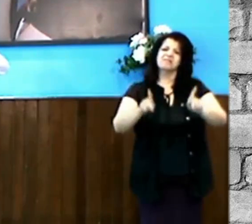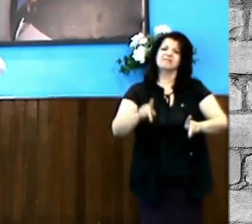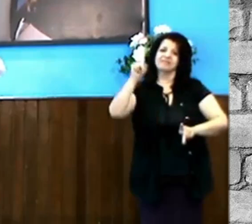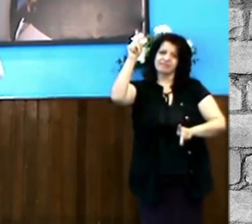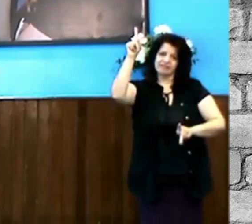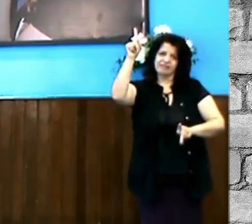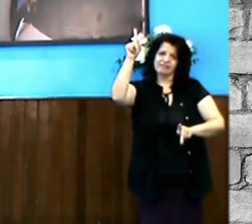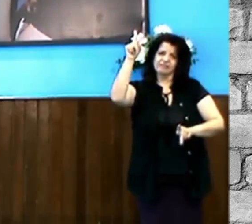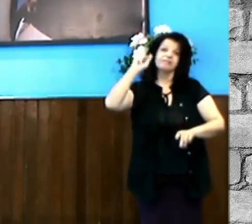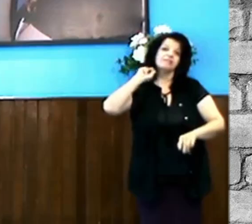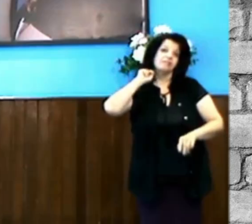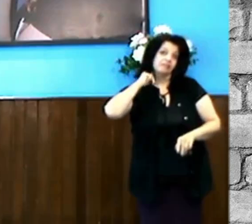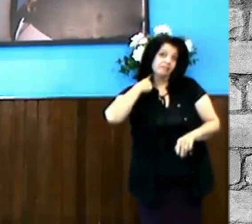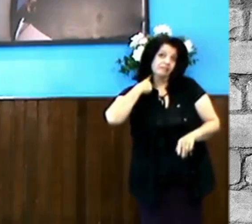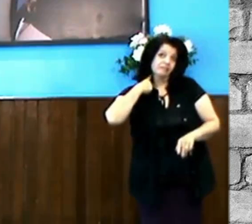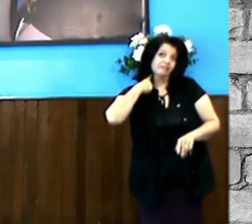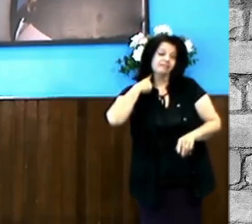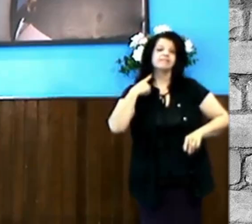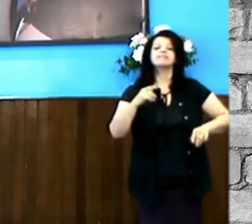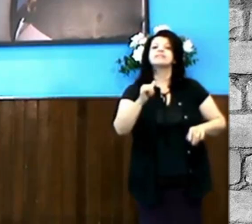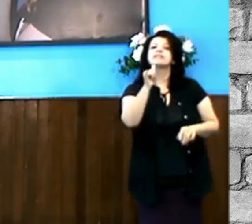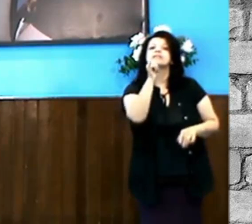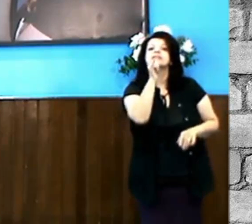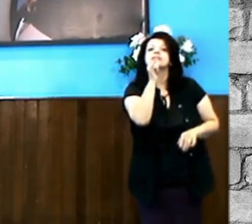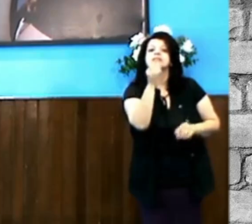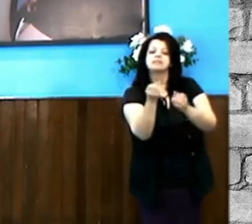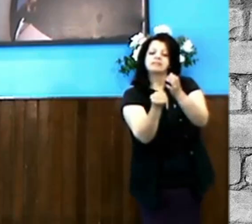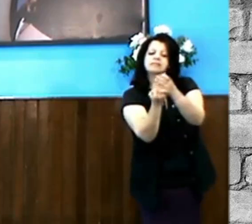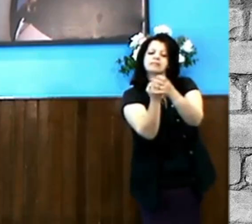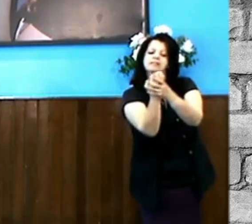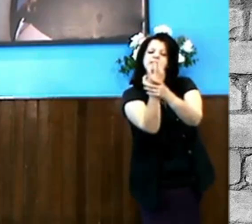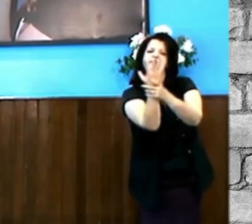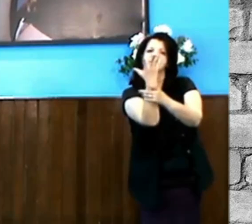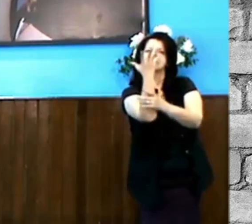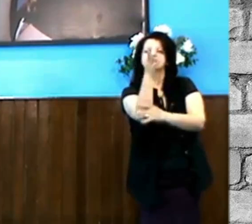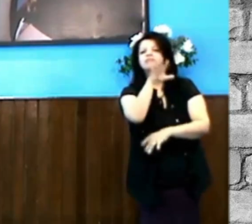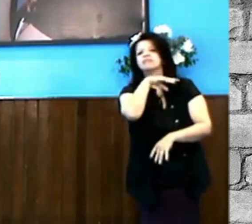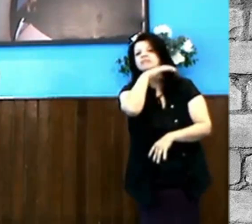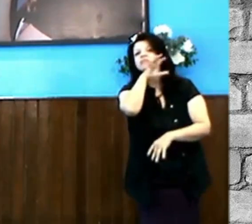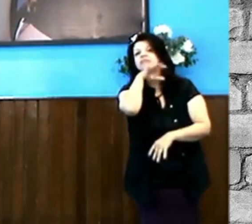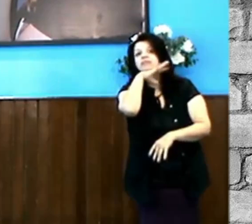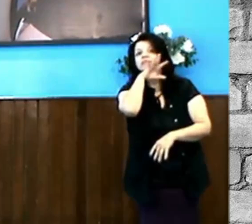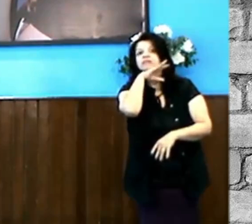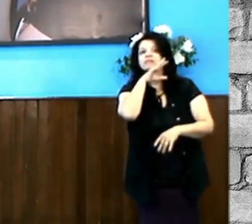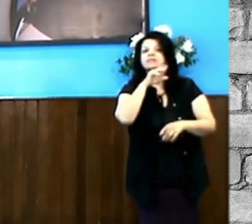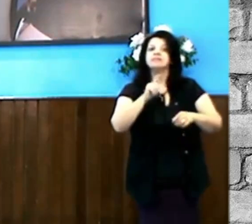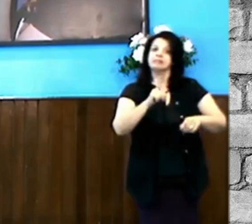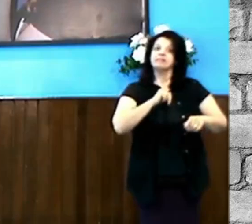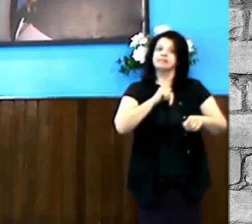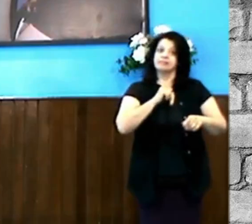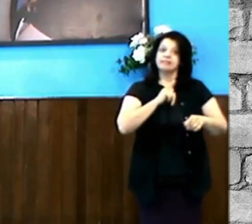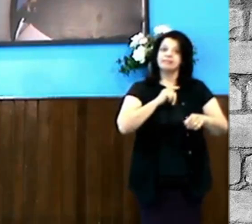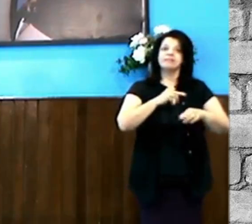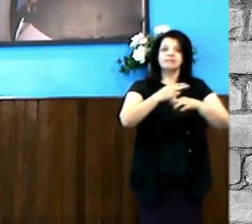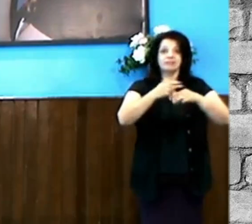quero reforçar meus exemplos para deixar claro. Muitas plantas, animais, micro-organismos produzem, por exemplo, toxinas naturais que